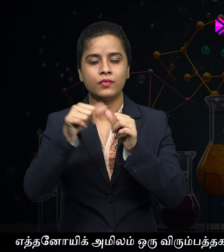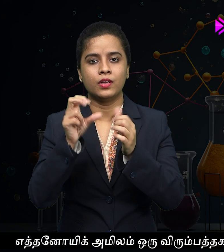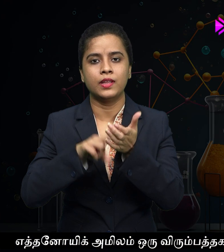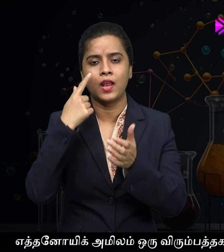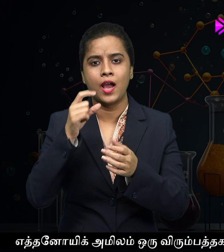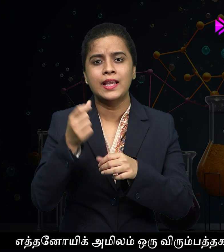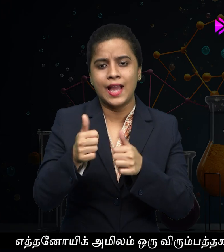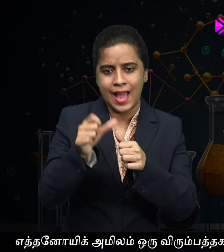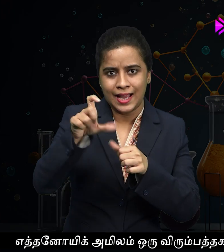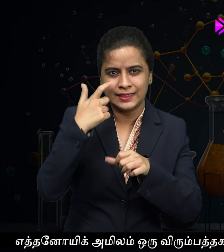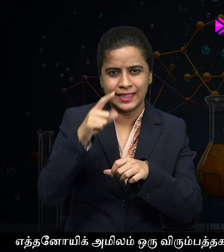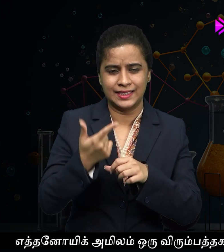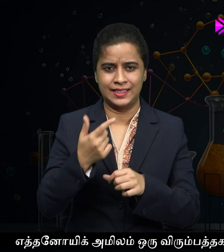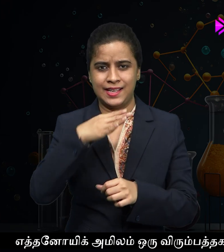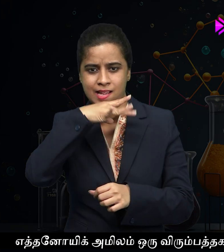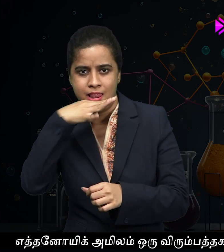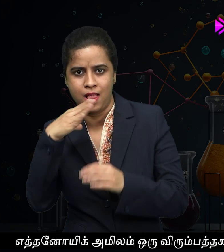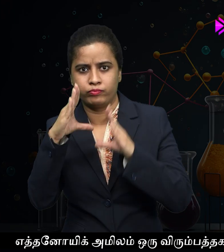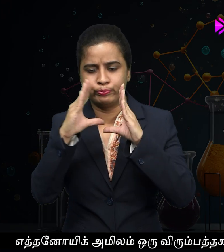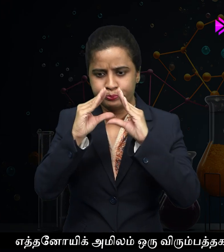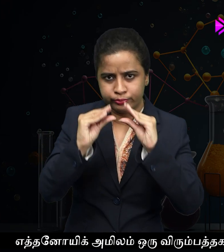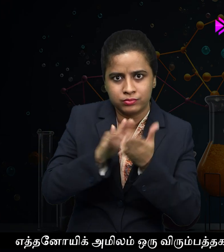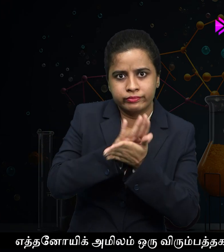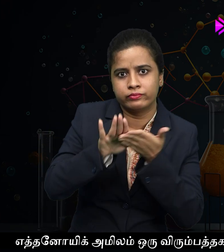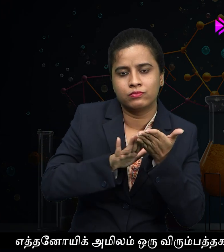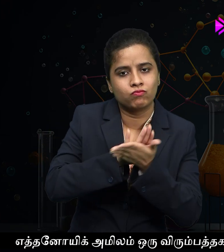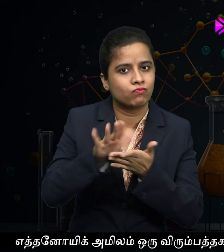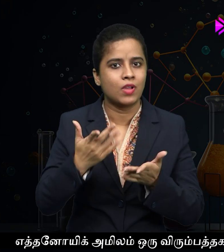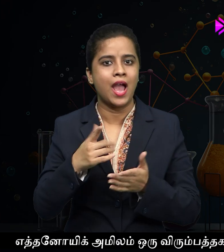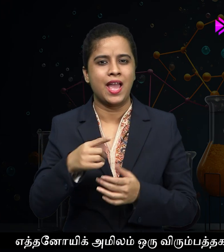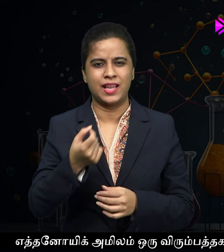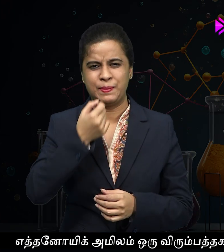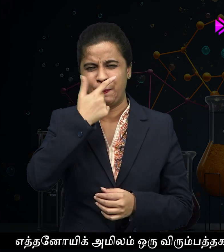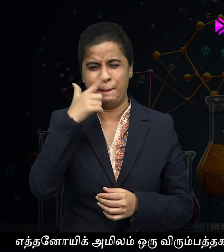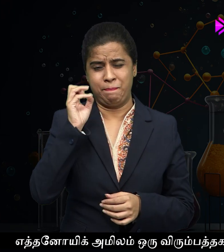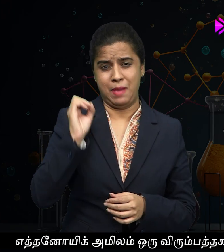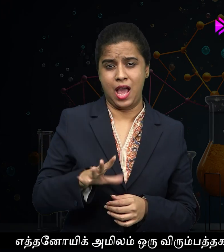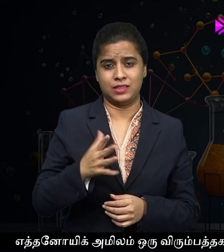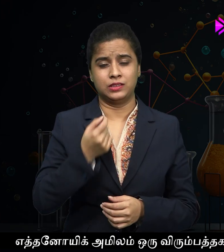எத்தனோயிக் அமிலம் ஒரு விரும்பத்தகாத வாசனையை கொண்ட நிறமற்ற திரவமாகும்.